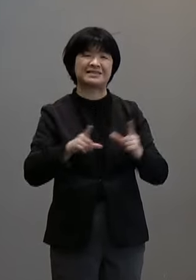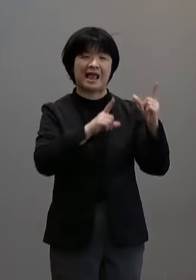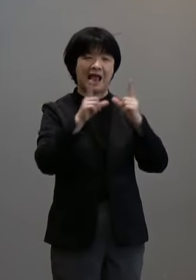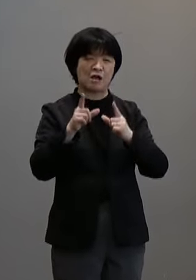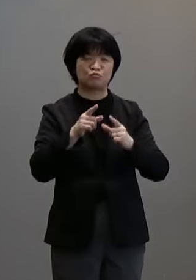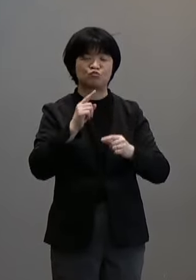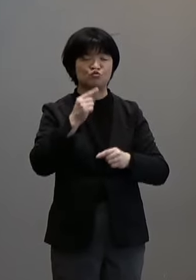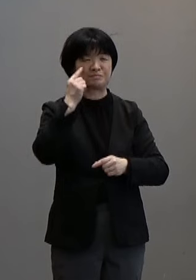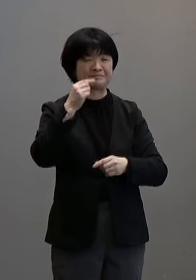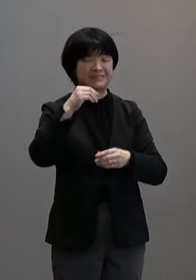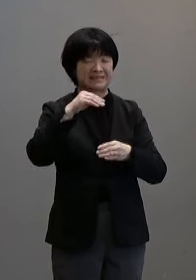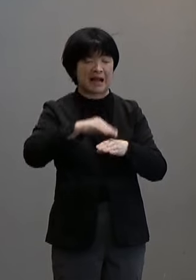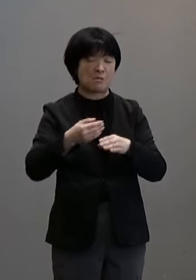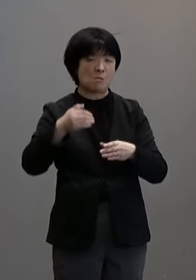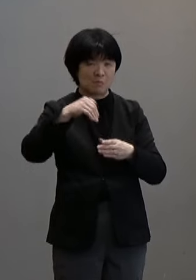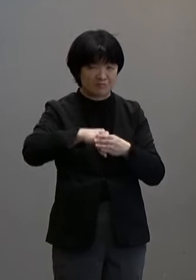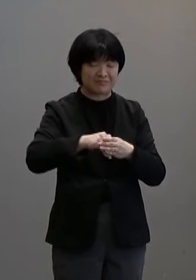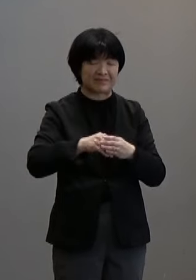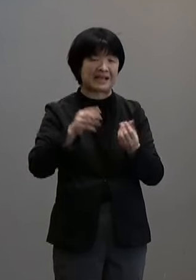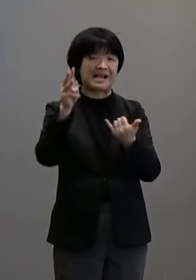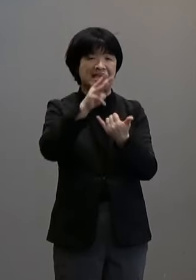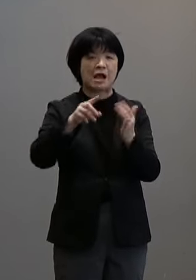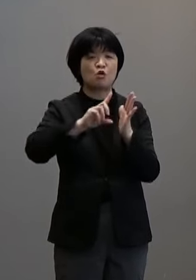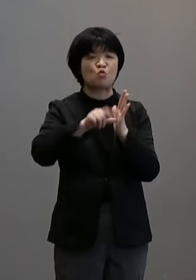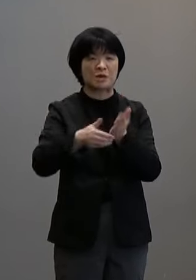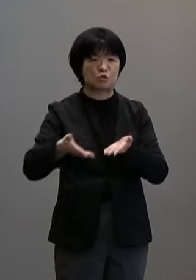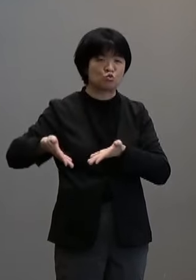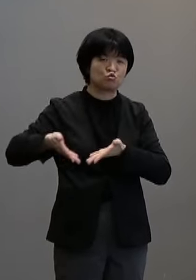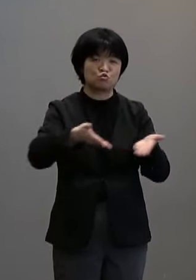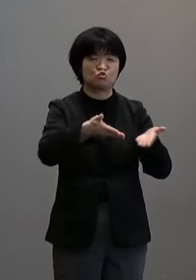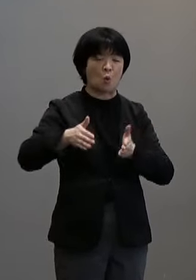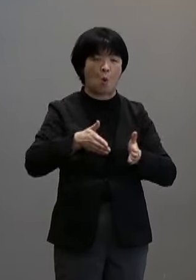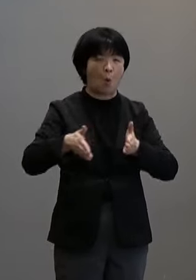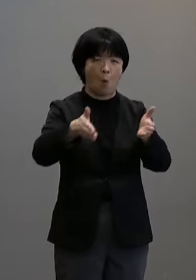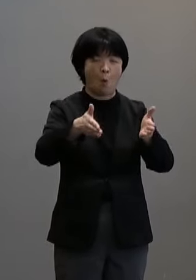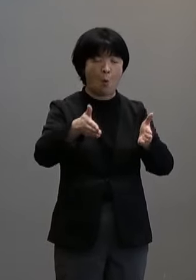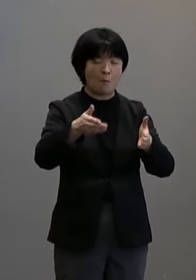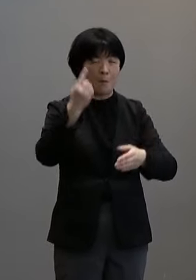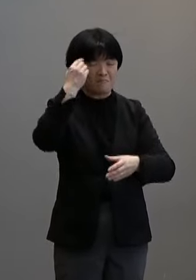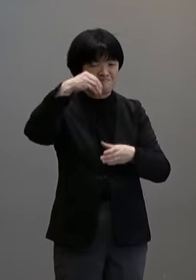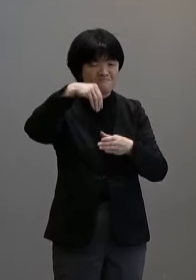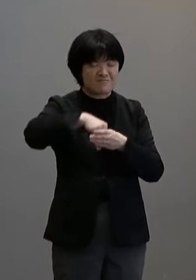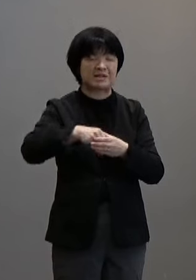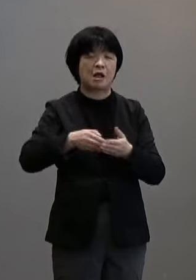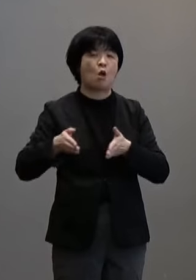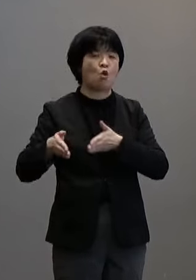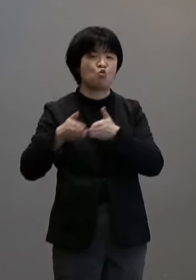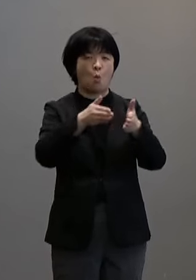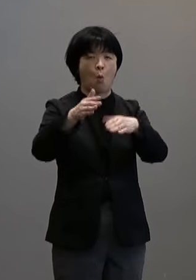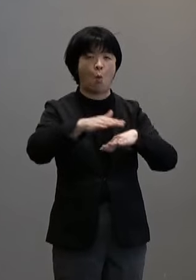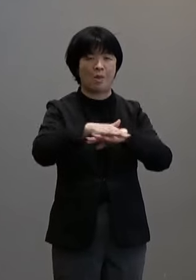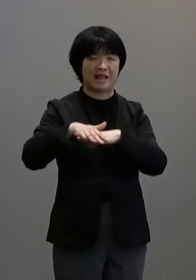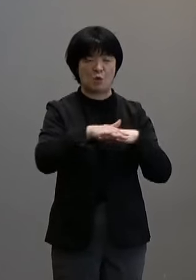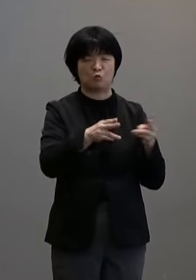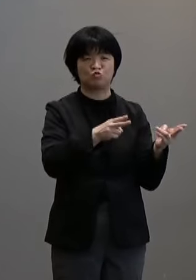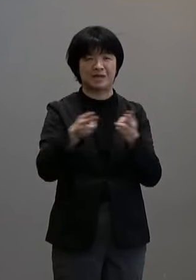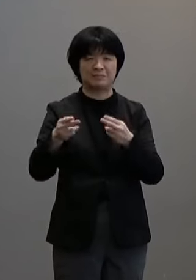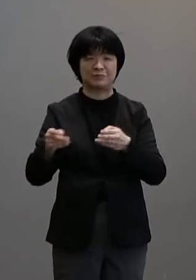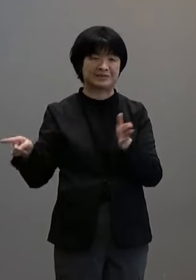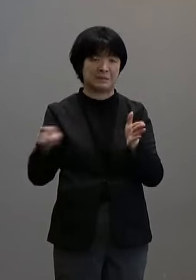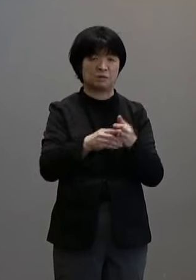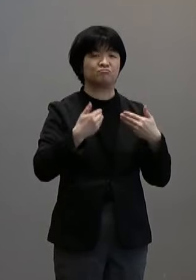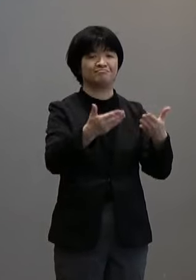その災害時の輸送路を確保する、こうした観点も含めて道路ネットワーク整備というのをこれまでも進めてきました。今回